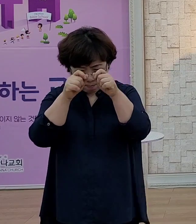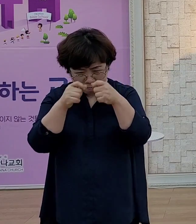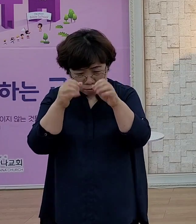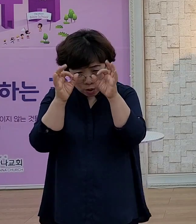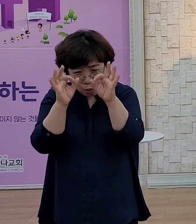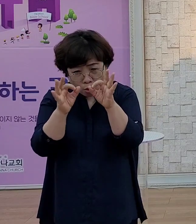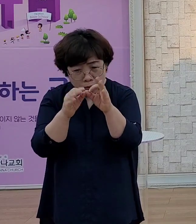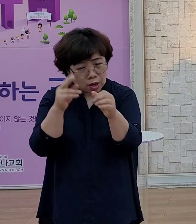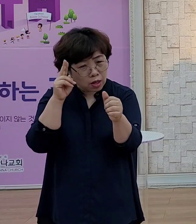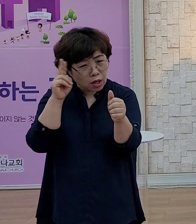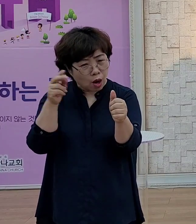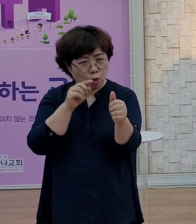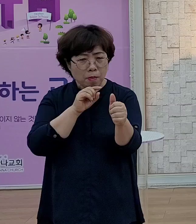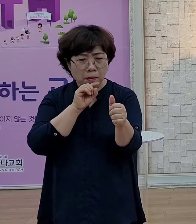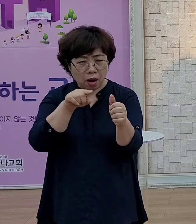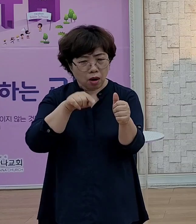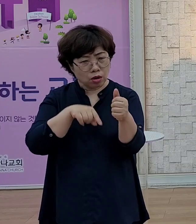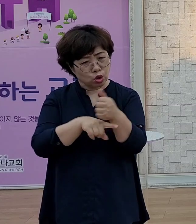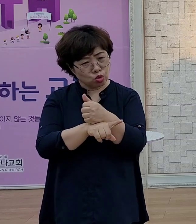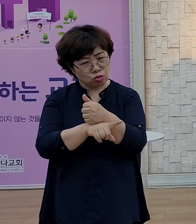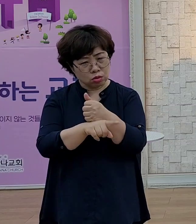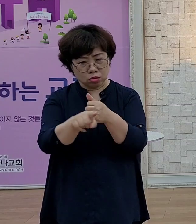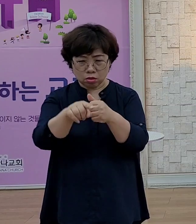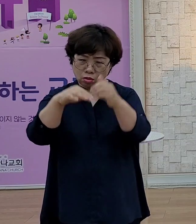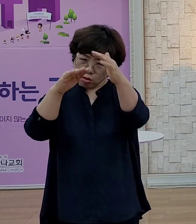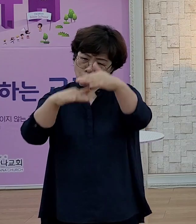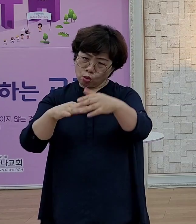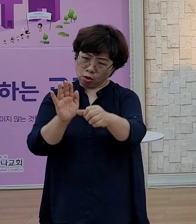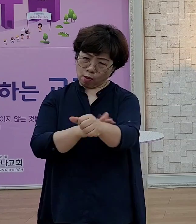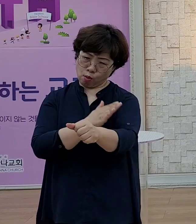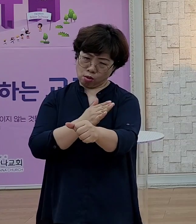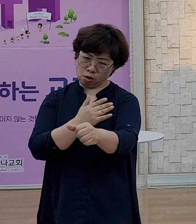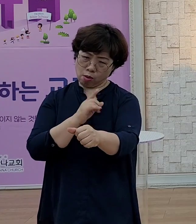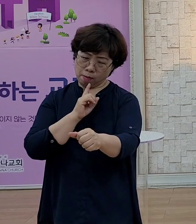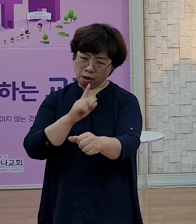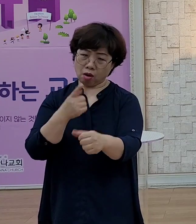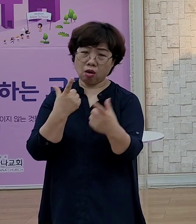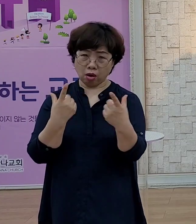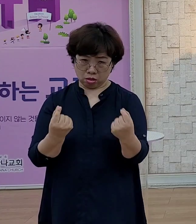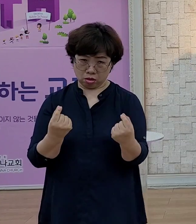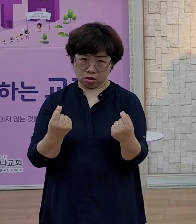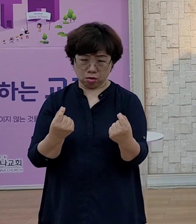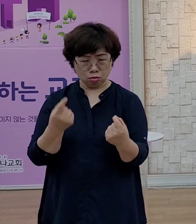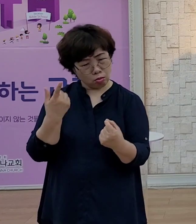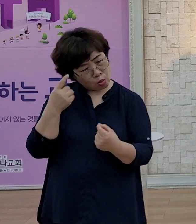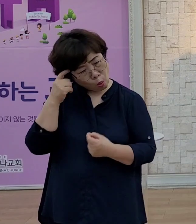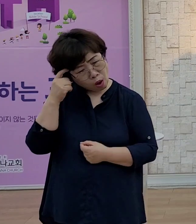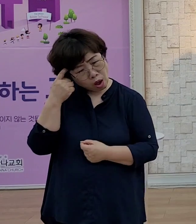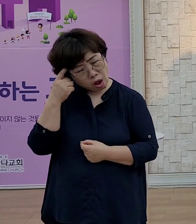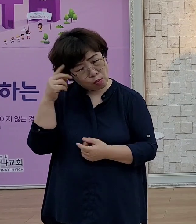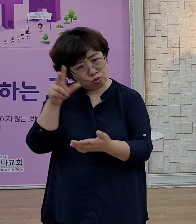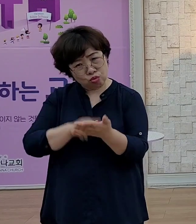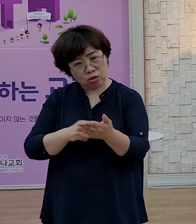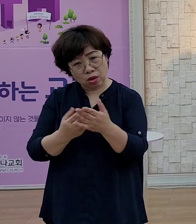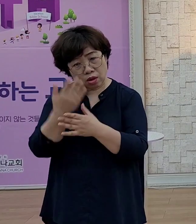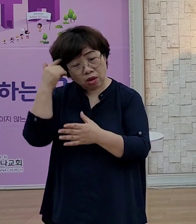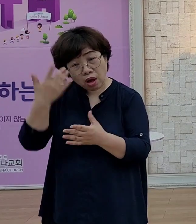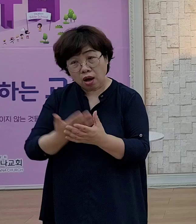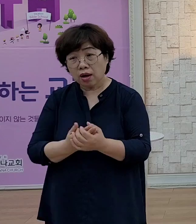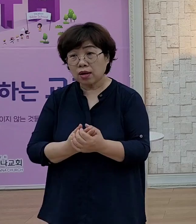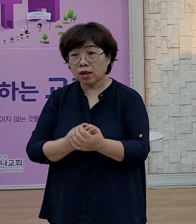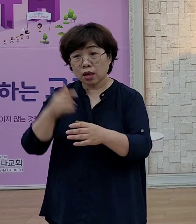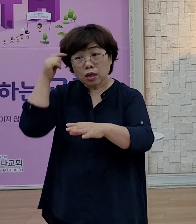사람이 지금 잘못되었다라고 말하고 있다는 사실이에요. 여러분 뭐가 문제일까? 여러분 이